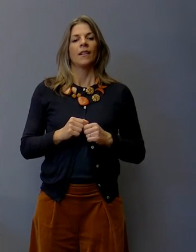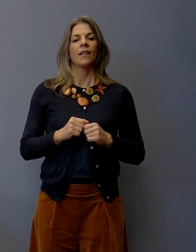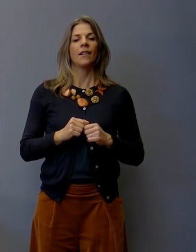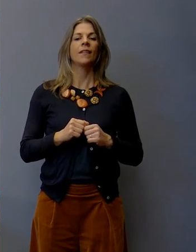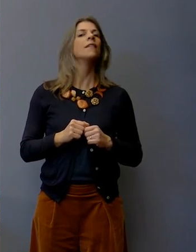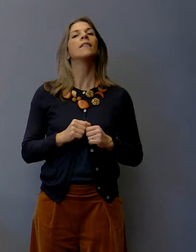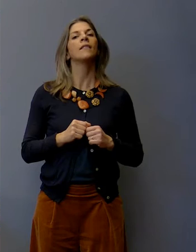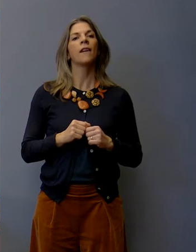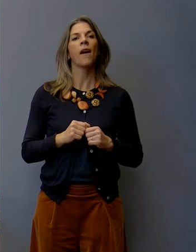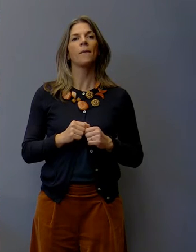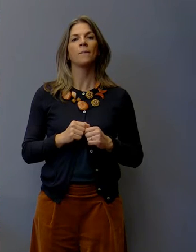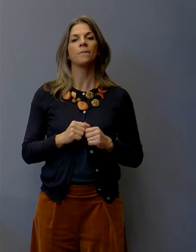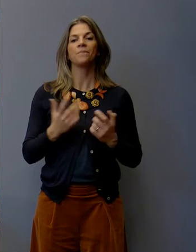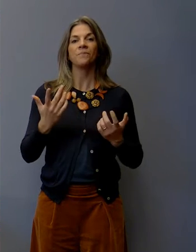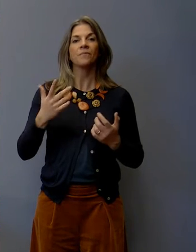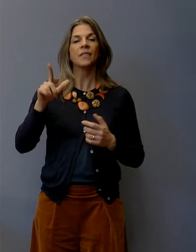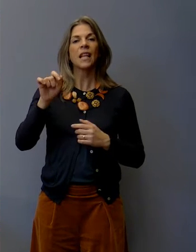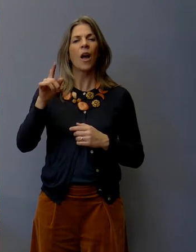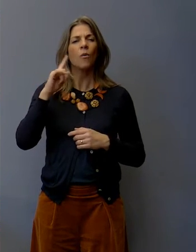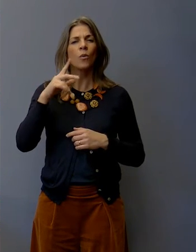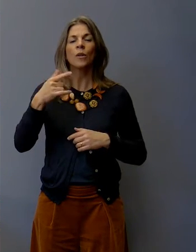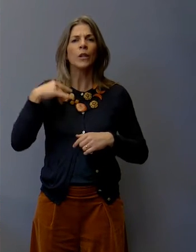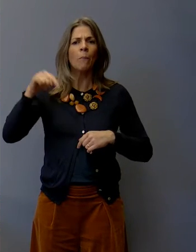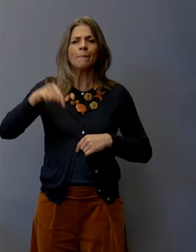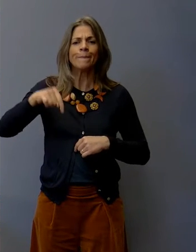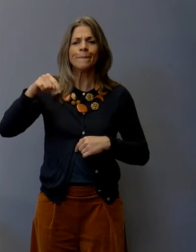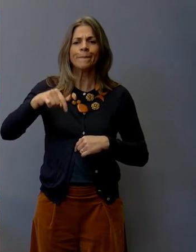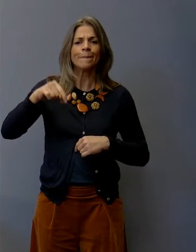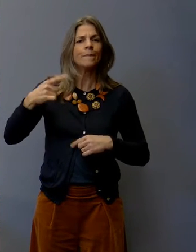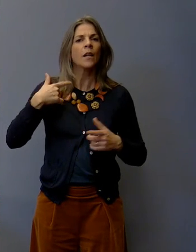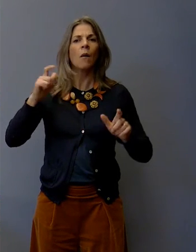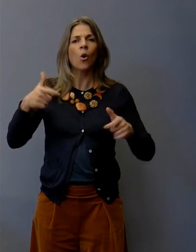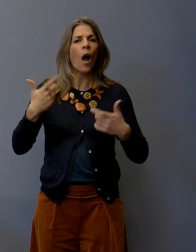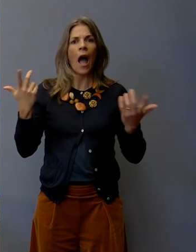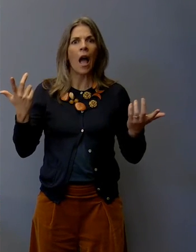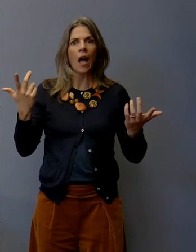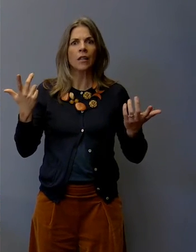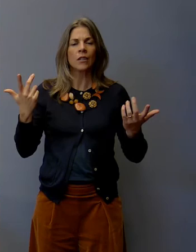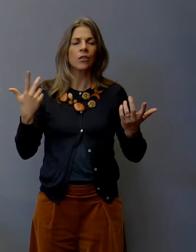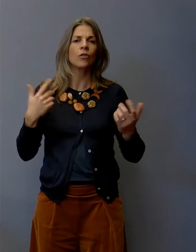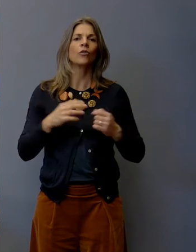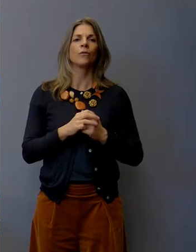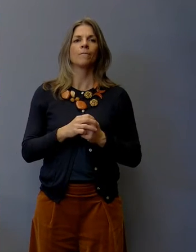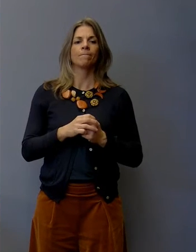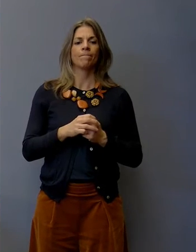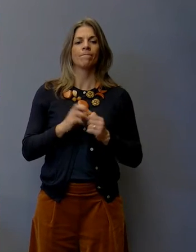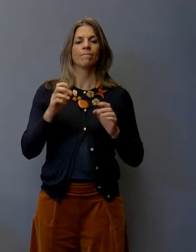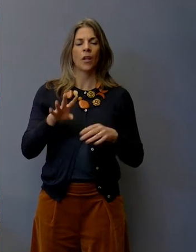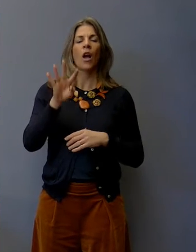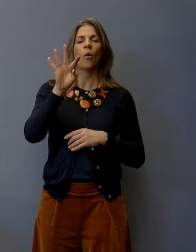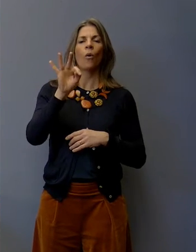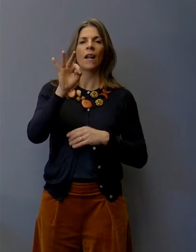ragazzo ma chi blocca non si preoccupi abbiamo acquisito il suo voto quindi sono 40 i voti favorevoli sull'emendamento